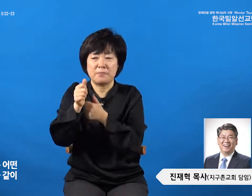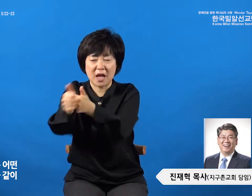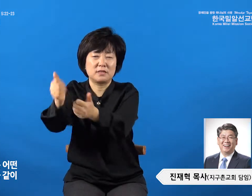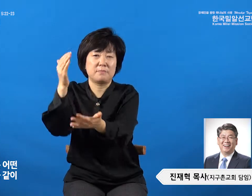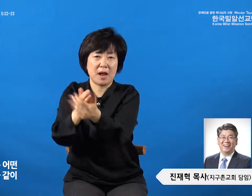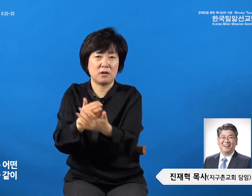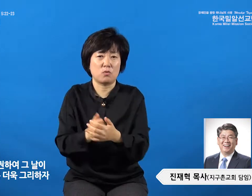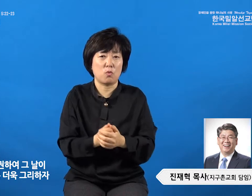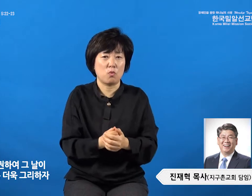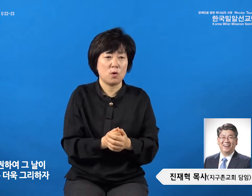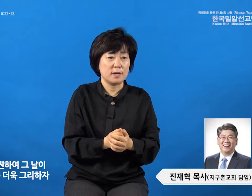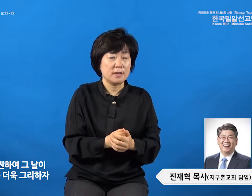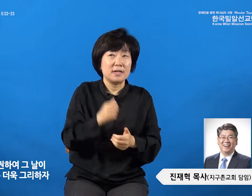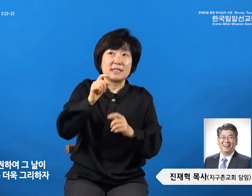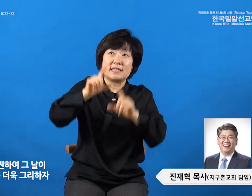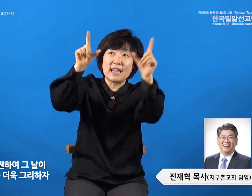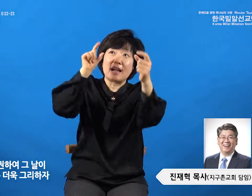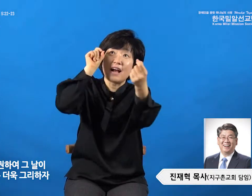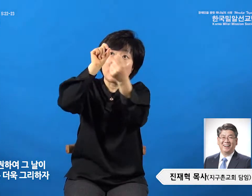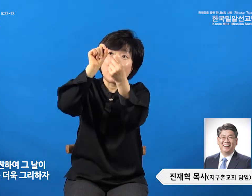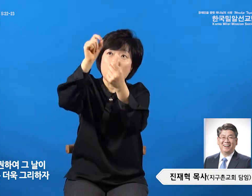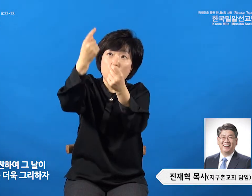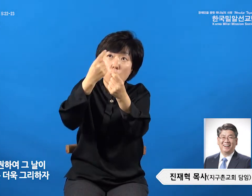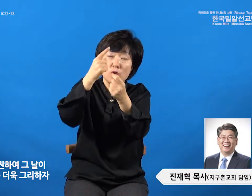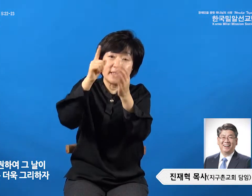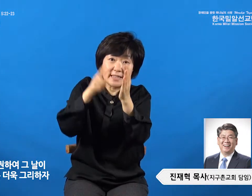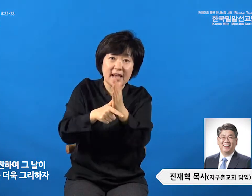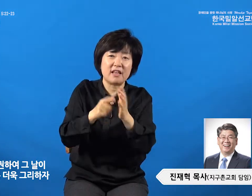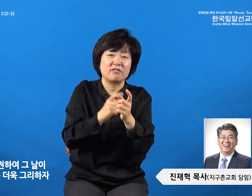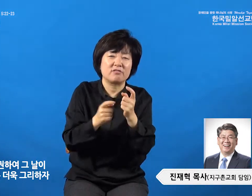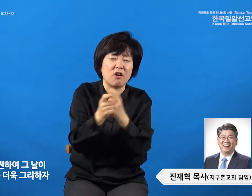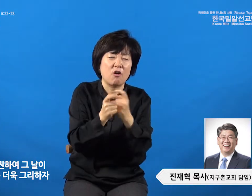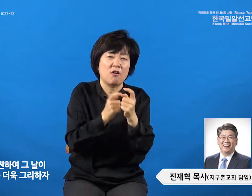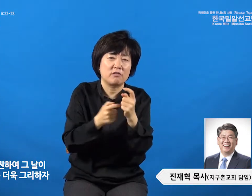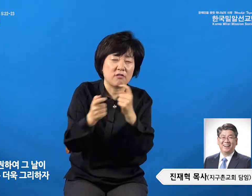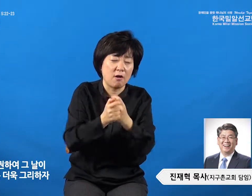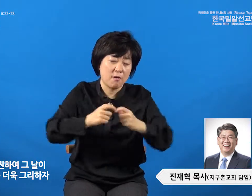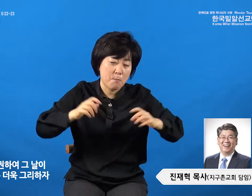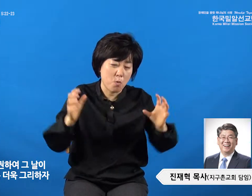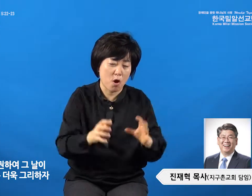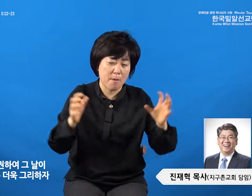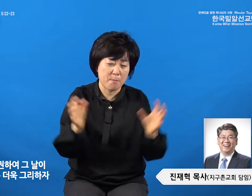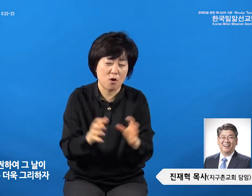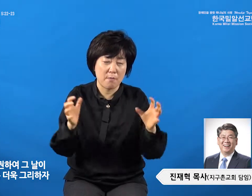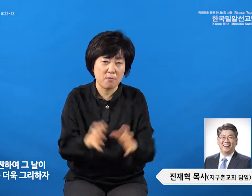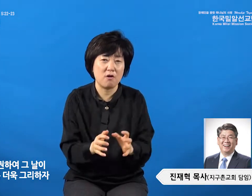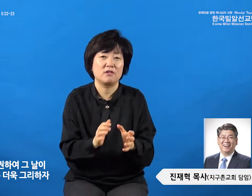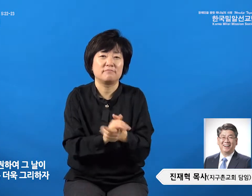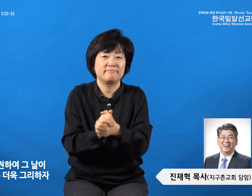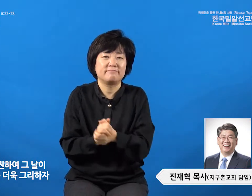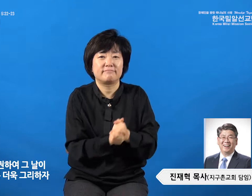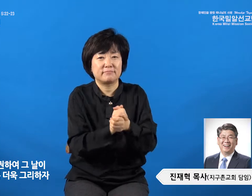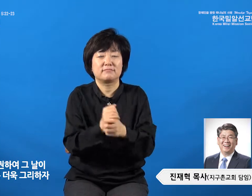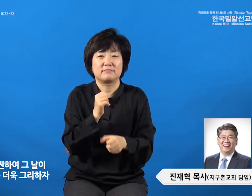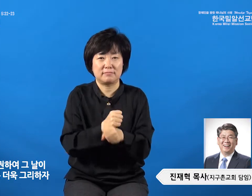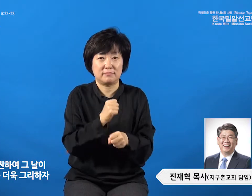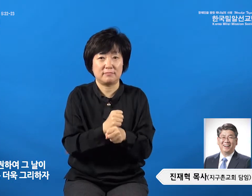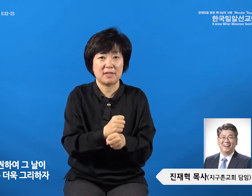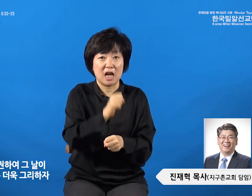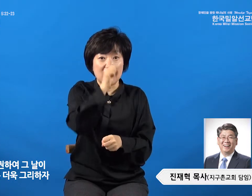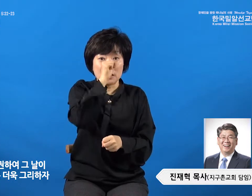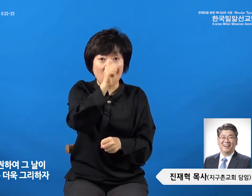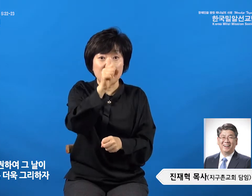오직 권하여 그날의 가까움을 볼수록 더욱 그리하자. 그 선함을 혼자 행할 수 없습니다.